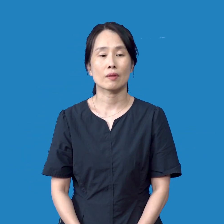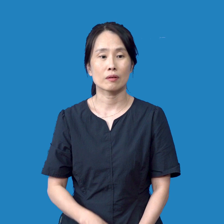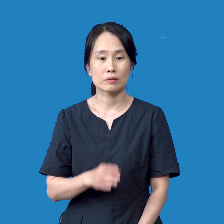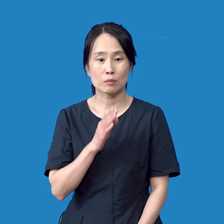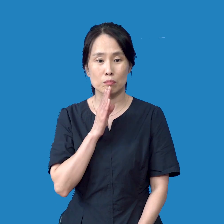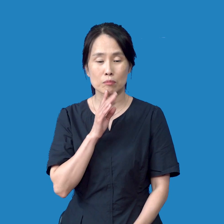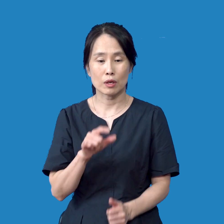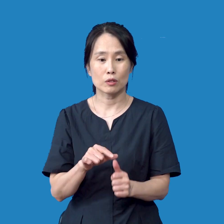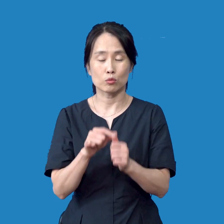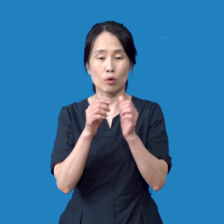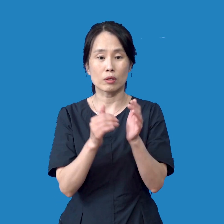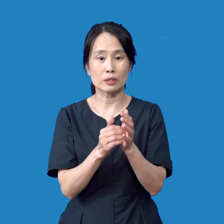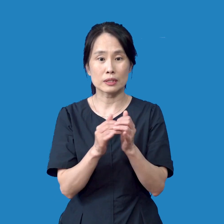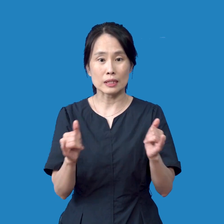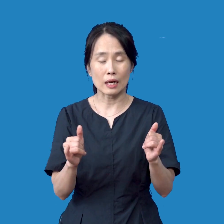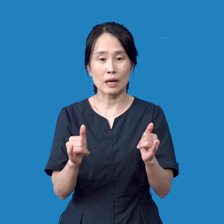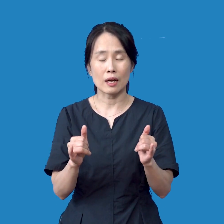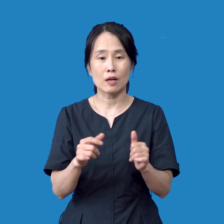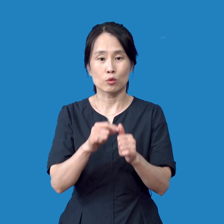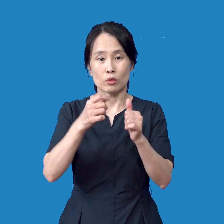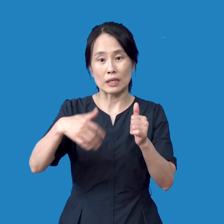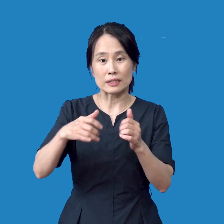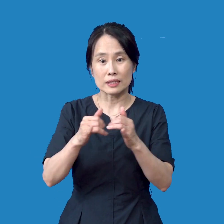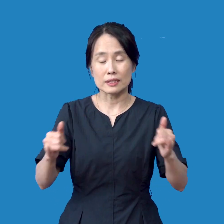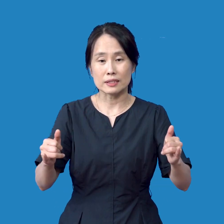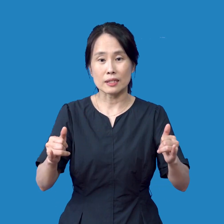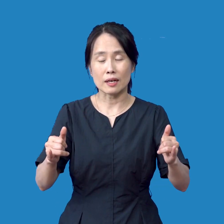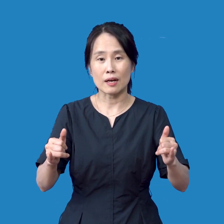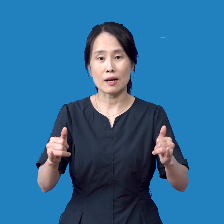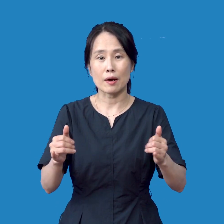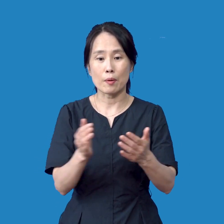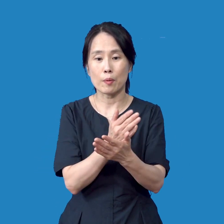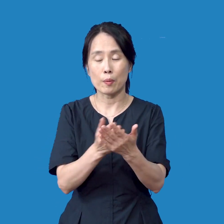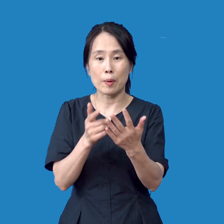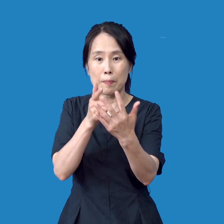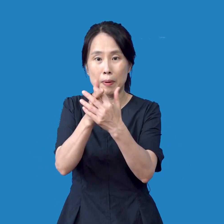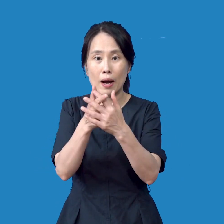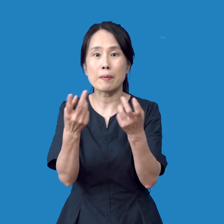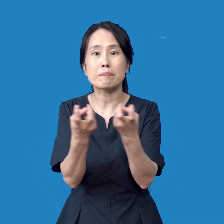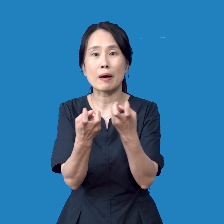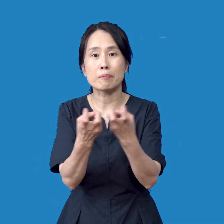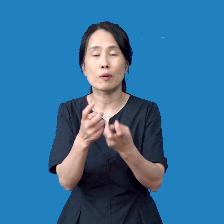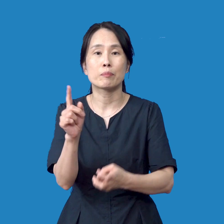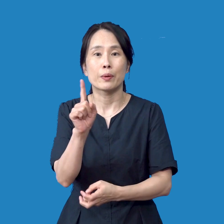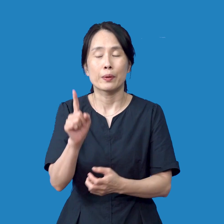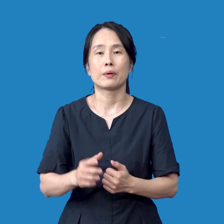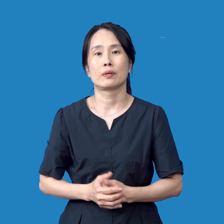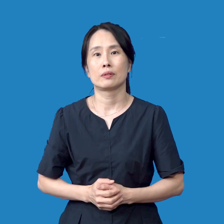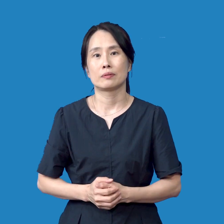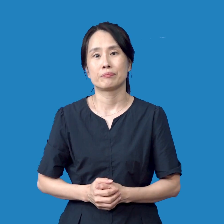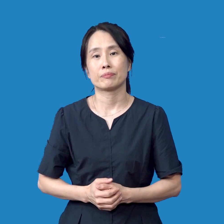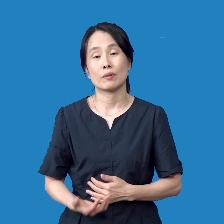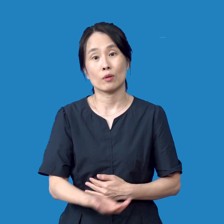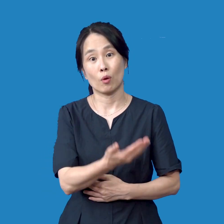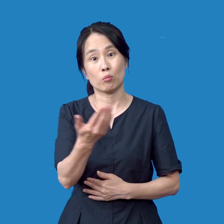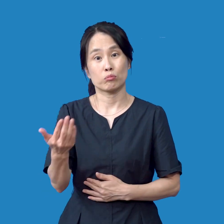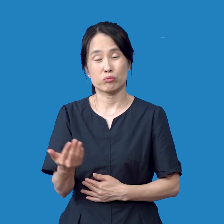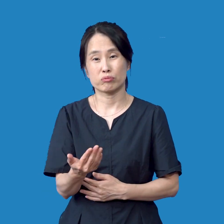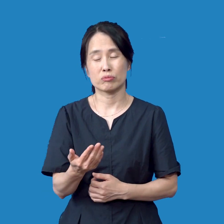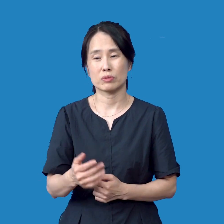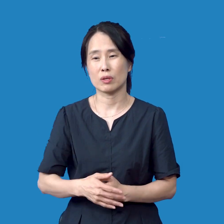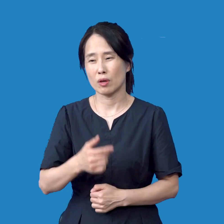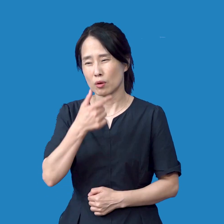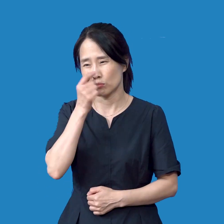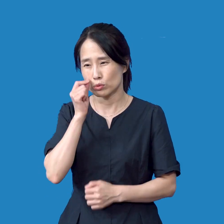정말 구원받은 사람인지 아닌지를 이런 것으로 검증을 해볼 수도 있습니다. 여러분, 아무리